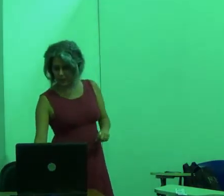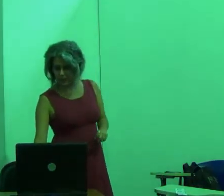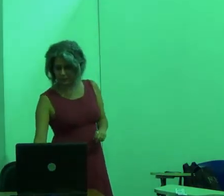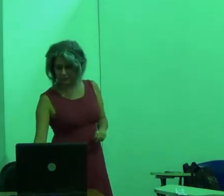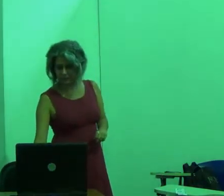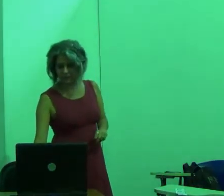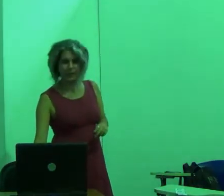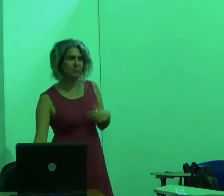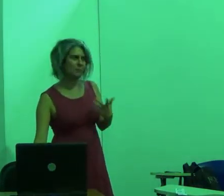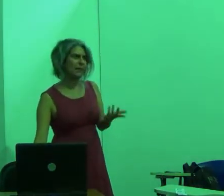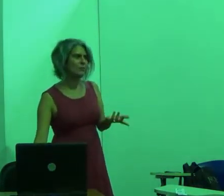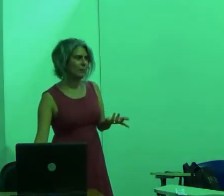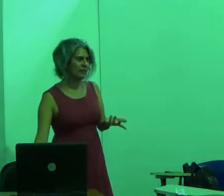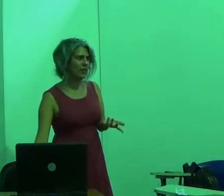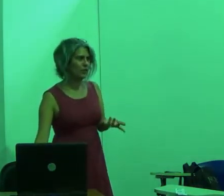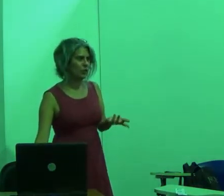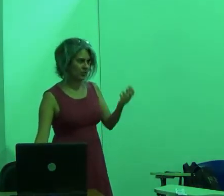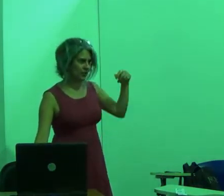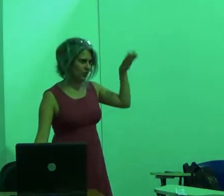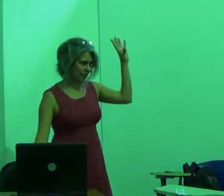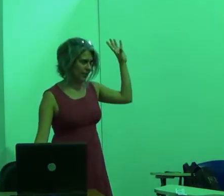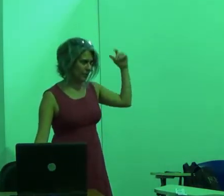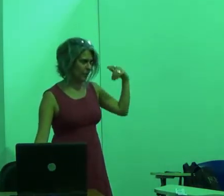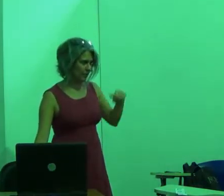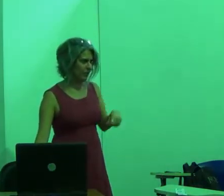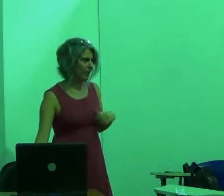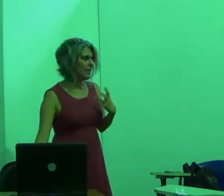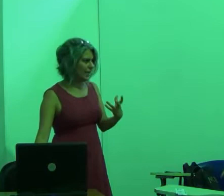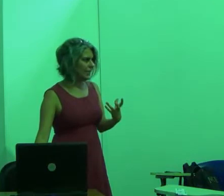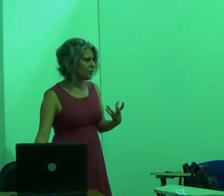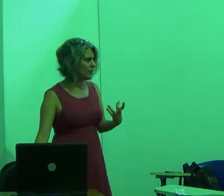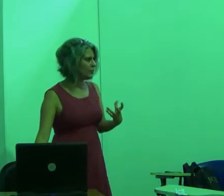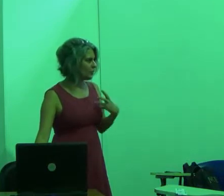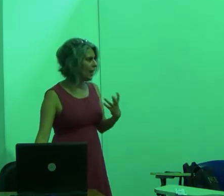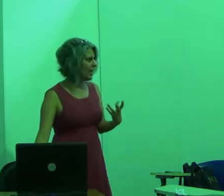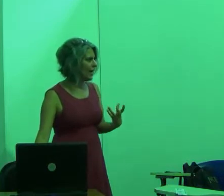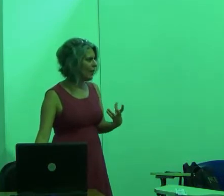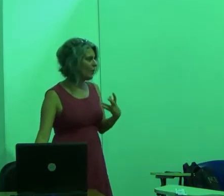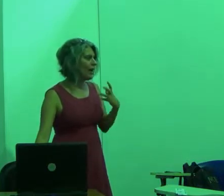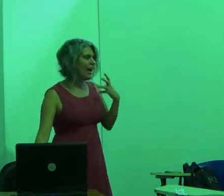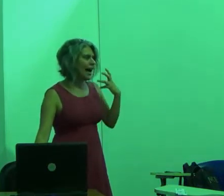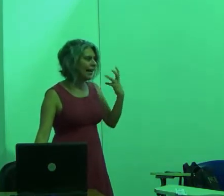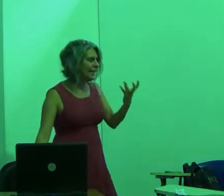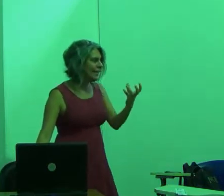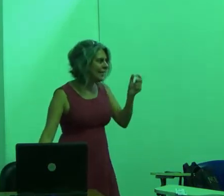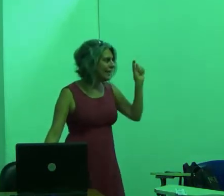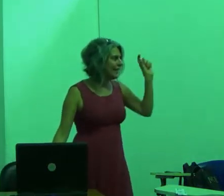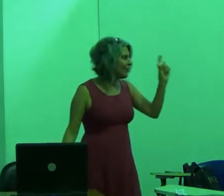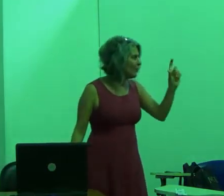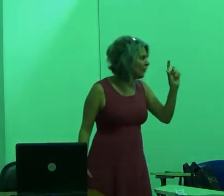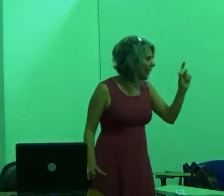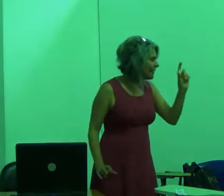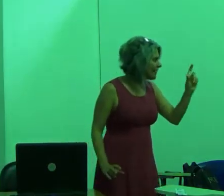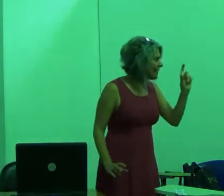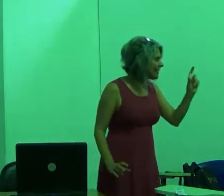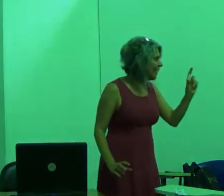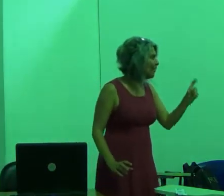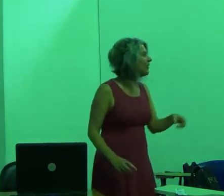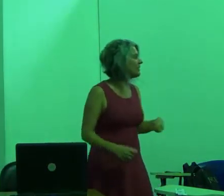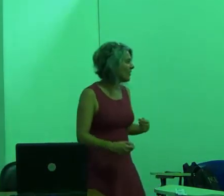caralho, que parece uma palavra religiosa, que eu só queria agora vou falar. Eu disse isso, na real, ali, no, na inscrição, estão